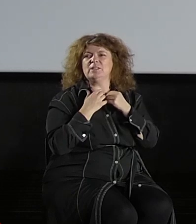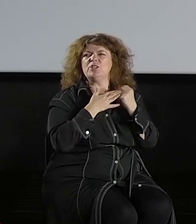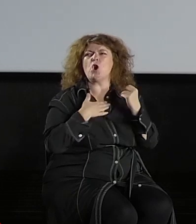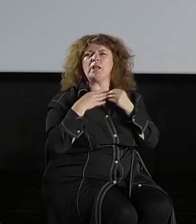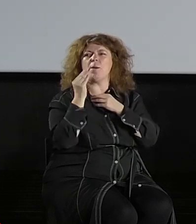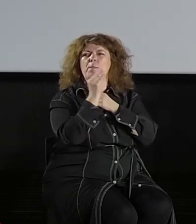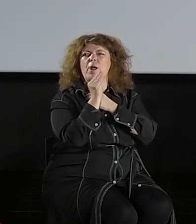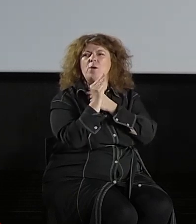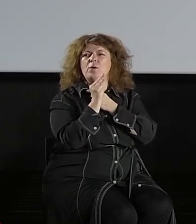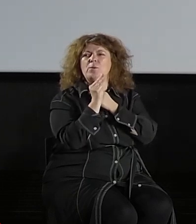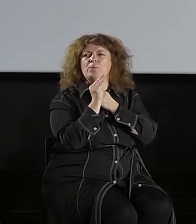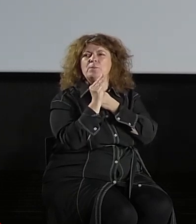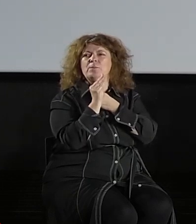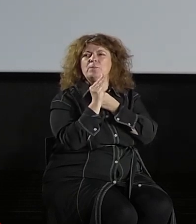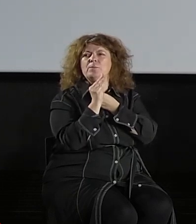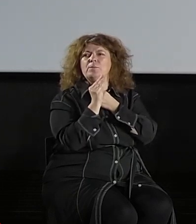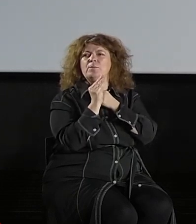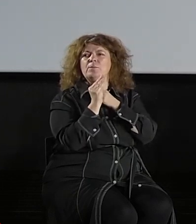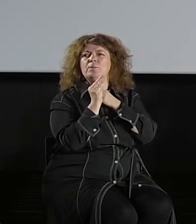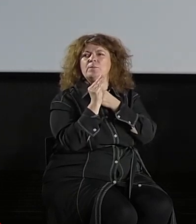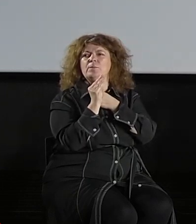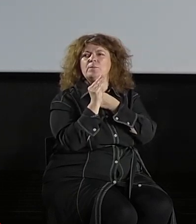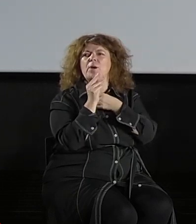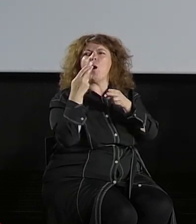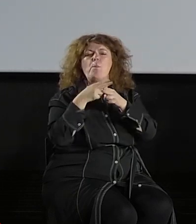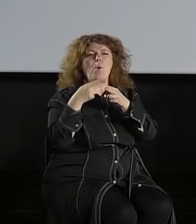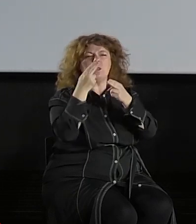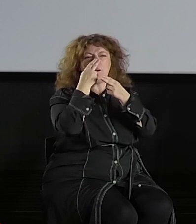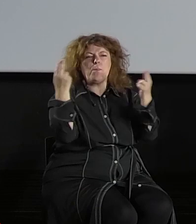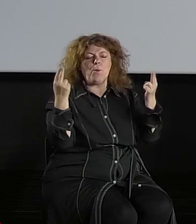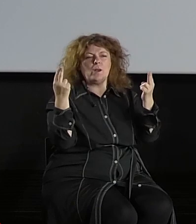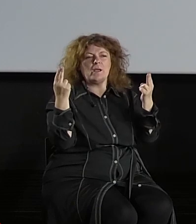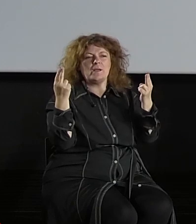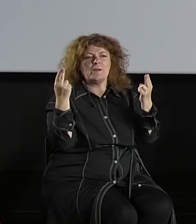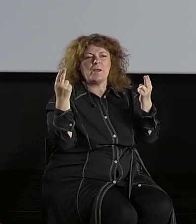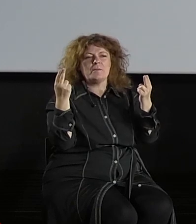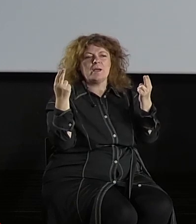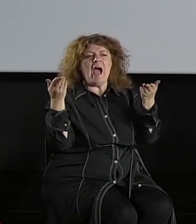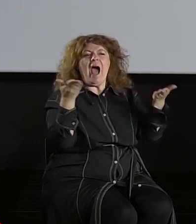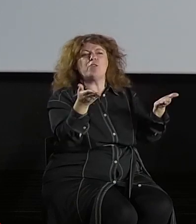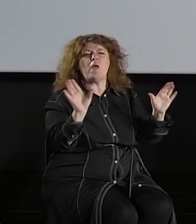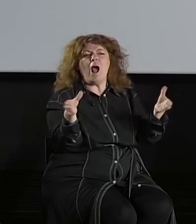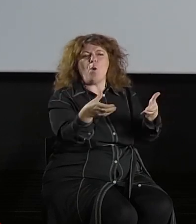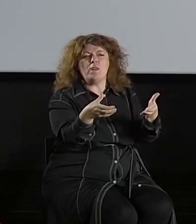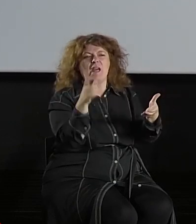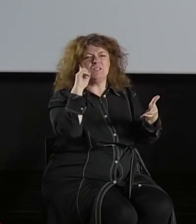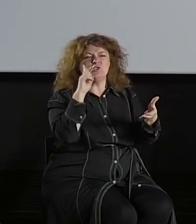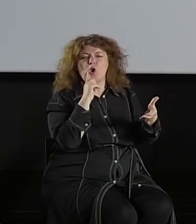ahora mismo Cuáles son las políticas públicas que ayudan a la unidad eh sordociega